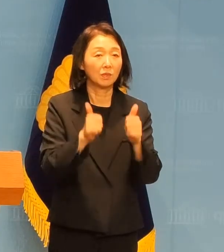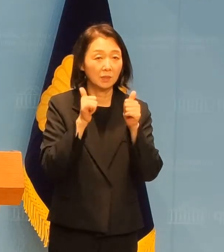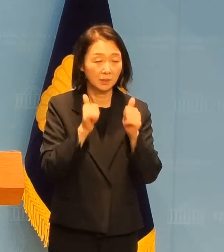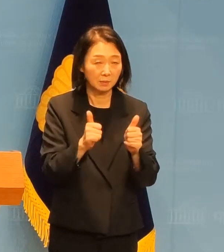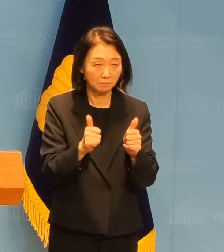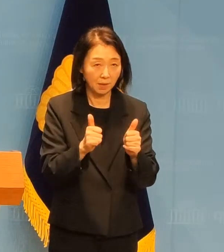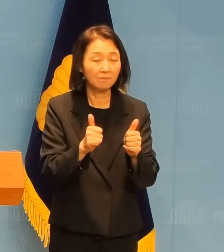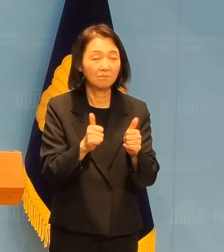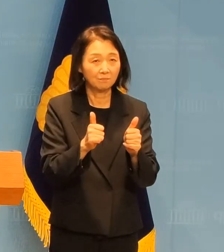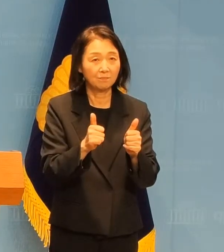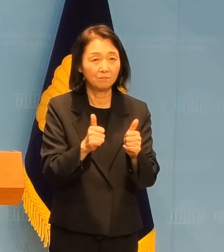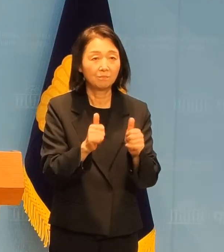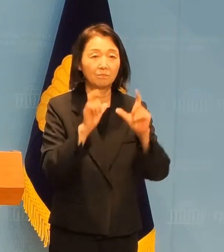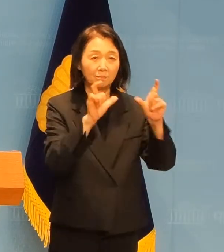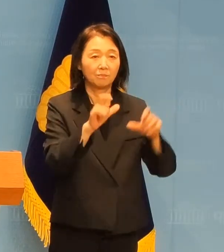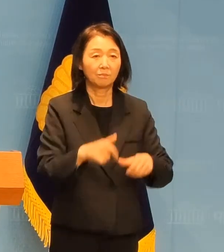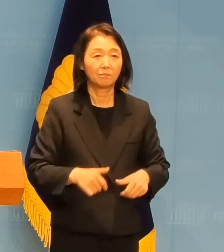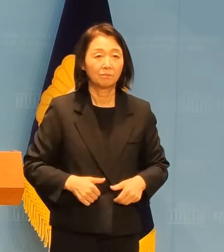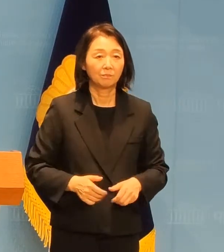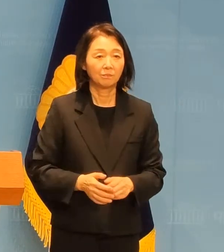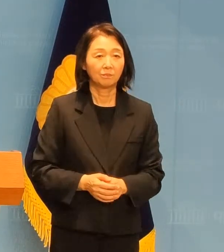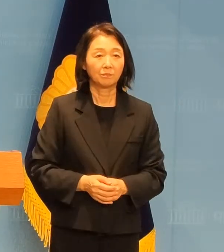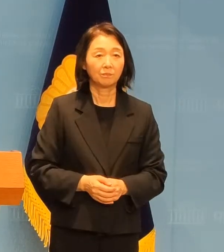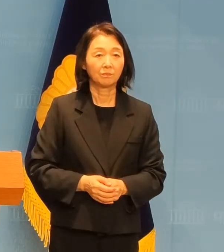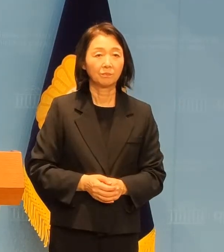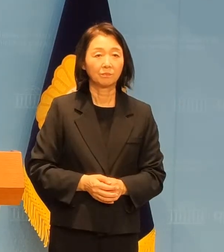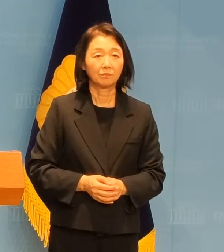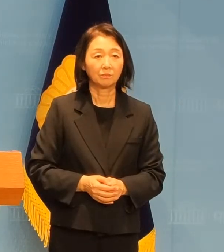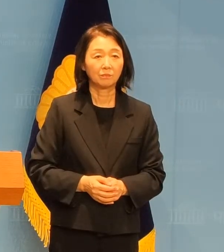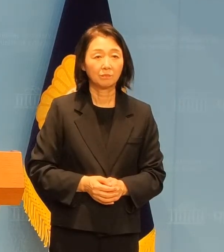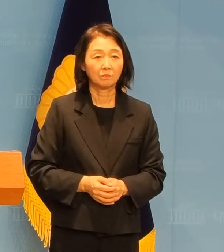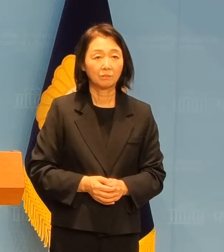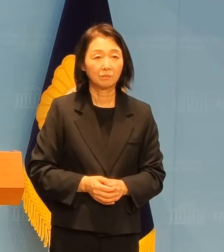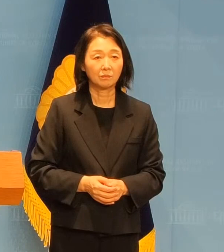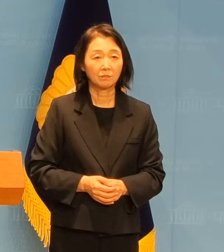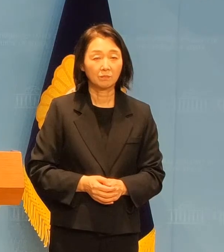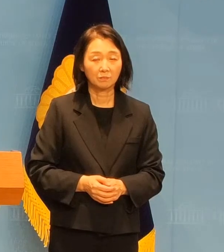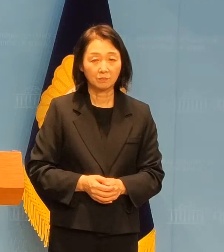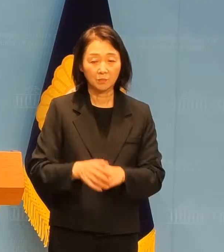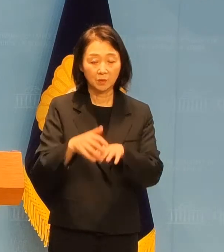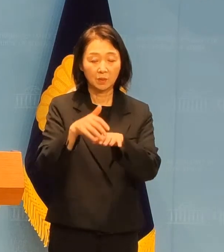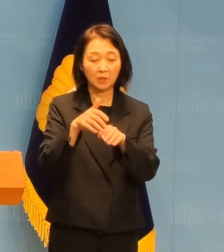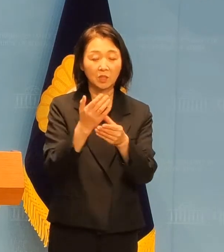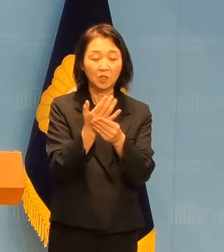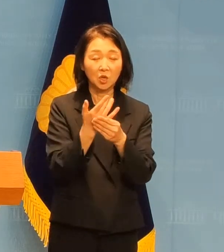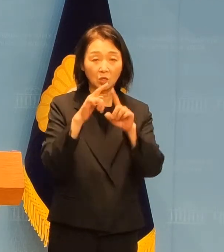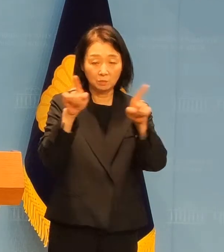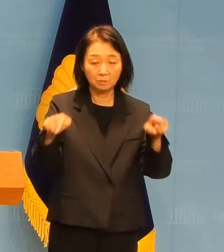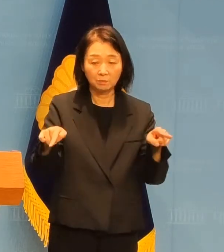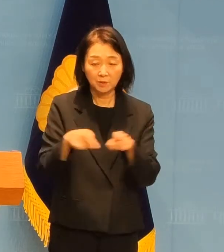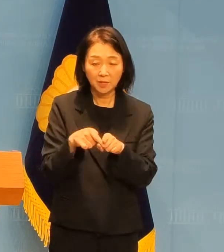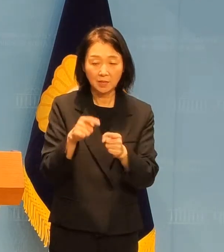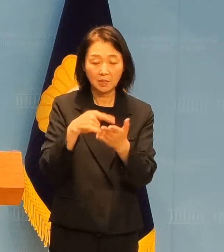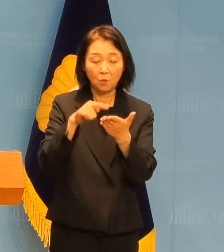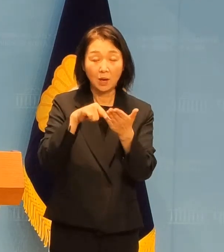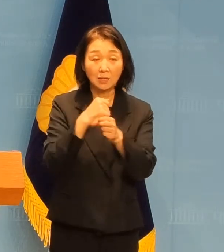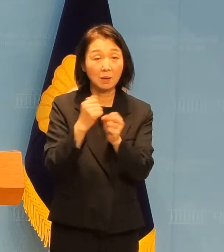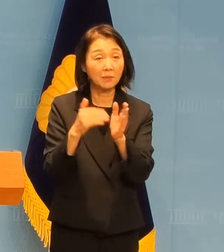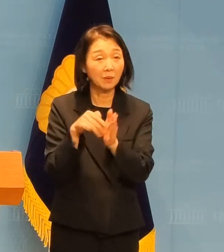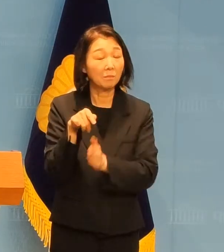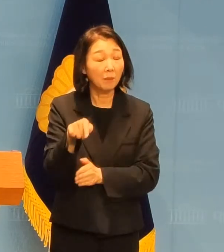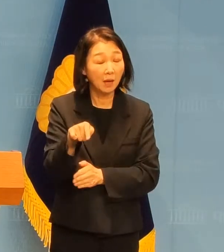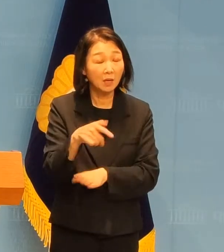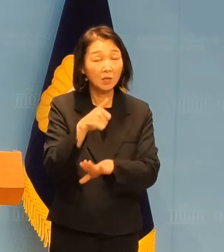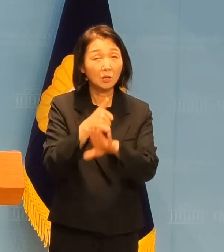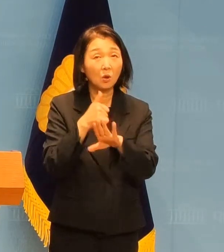심판을 피할 수 없을 것입니다. 왕자가 새겨진 현금 상자 포함 출처가 확인된 이상